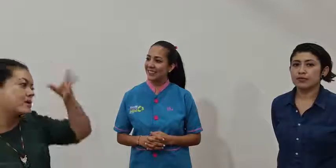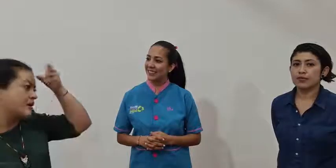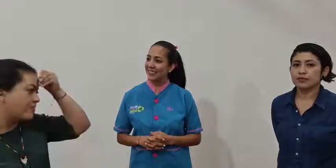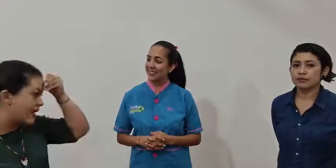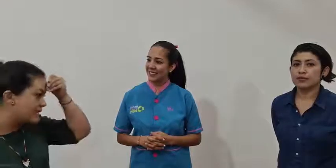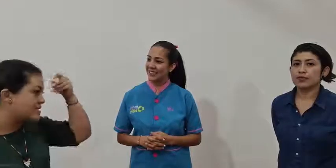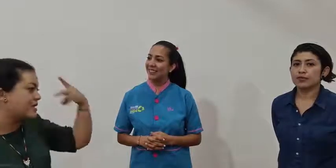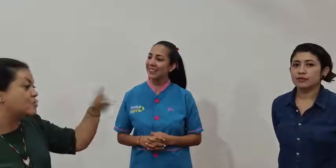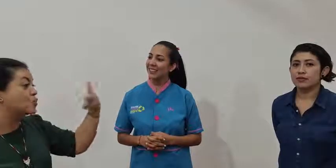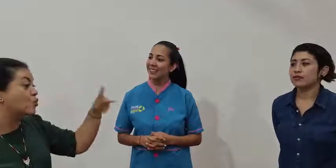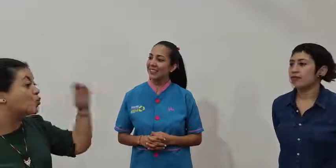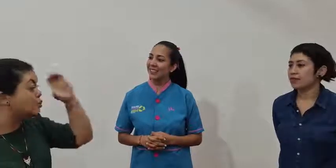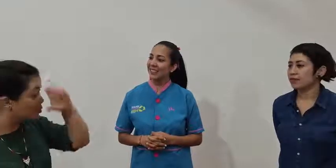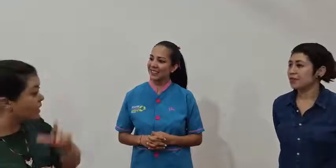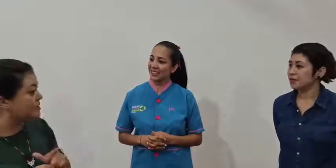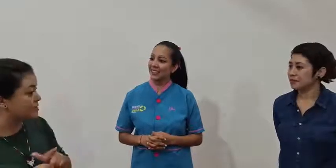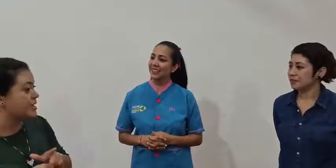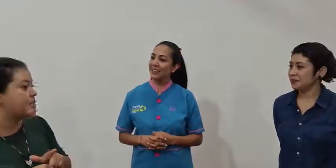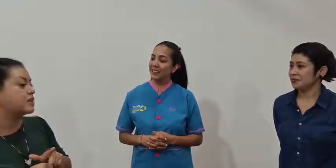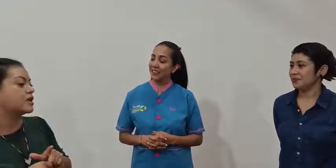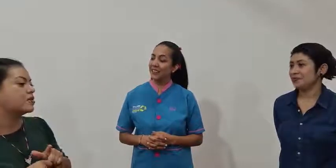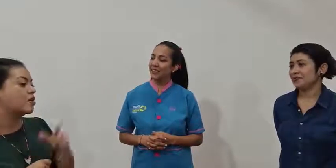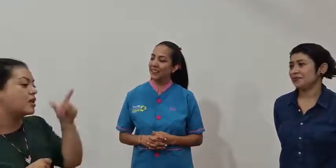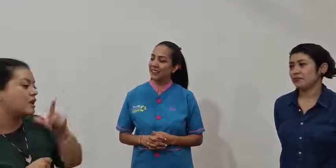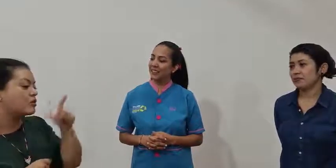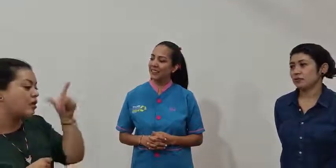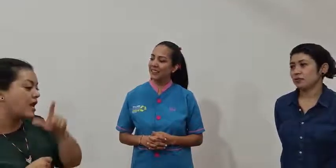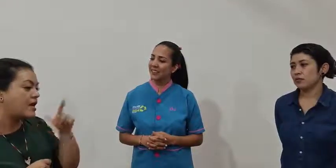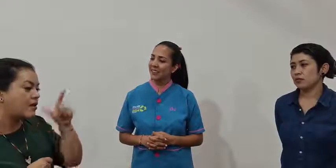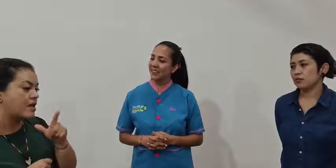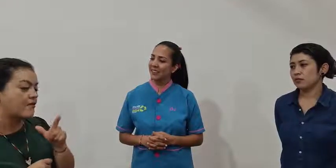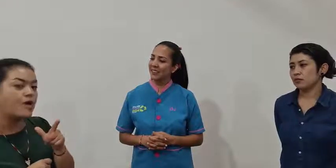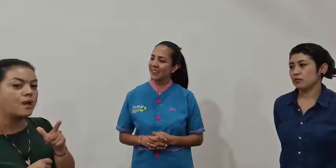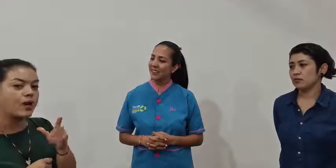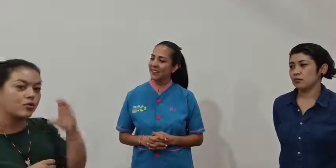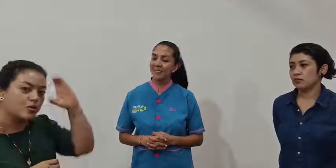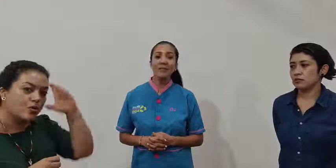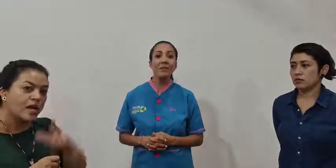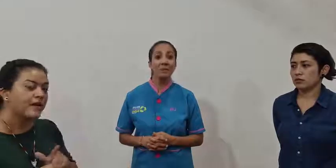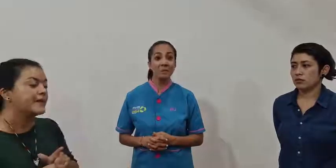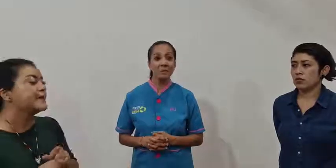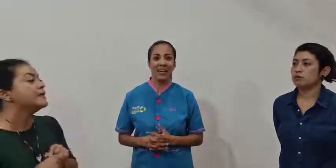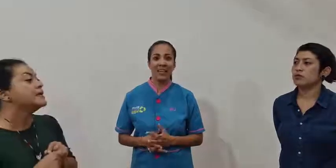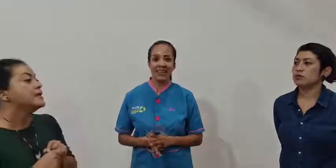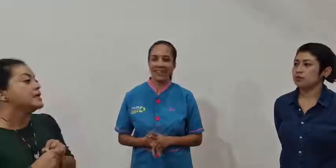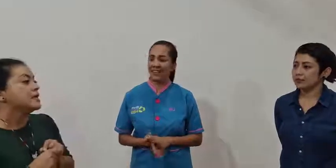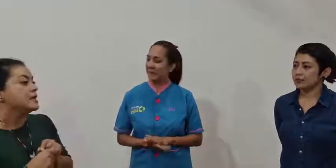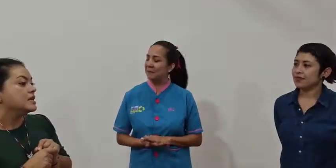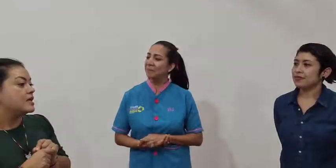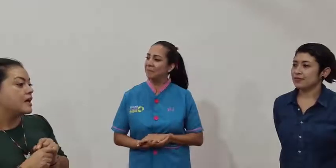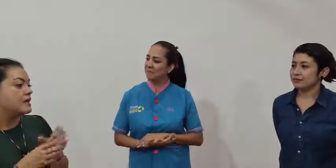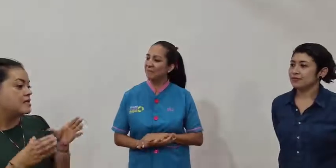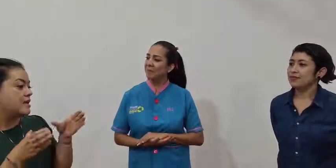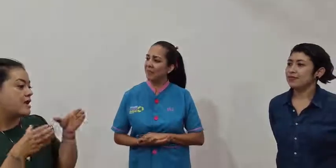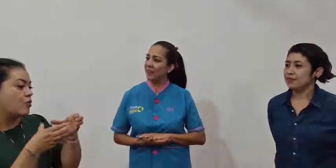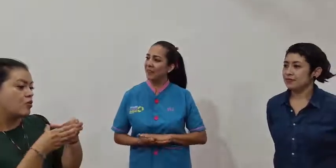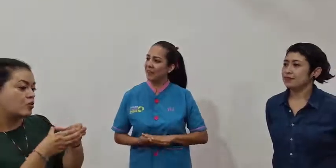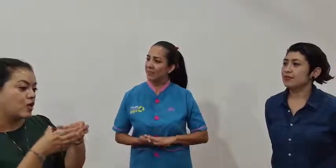aprender más de su cultura también, porque toda lengua lleva una cultura. Interesante. Y la cultura,